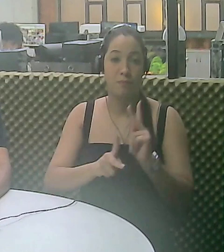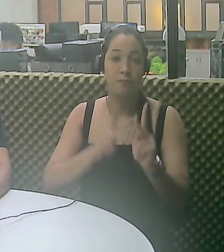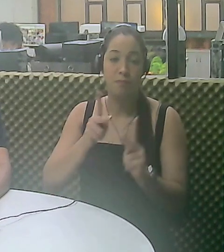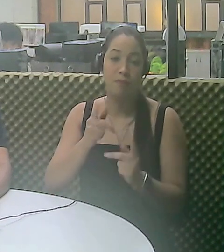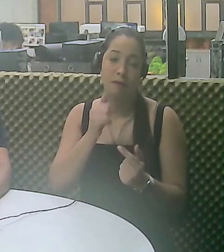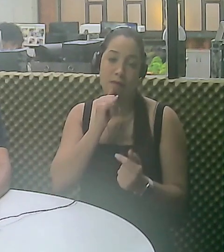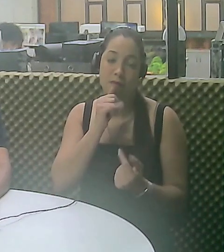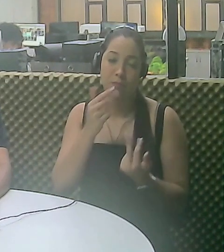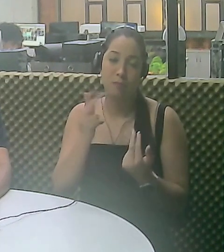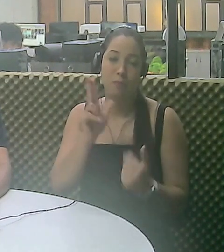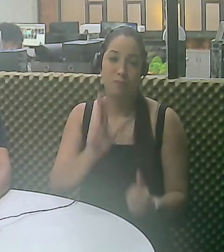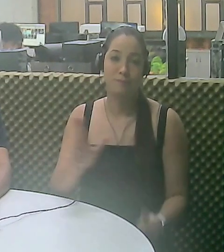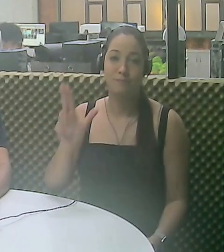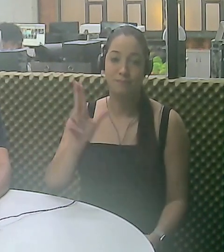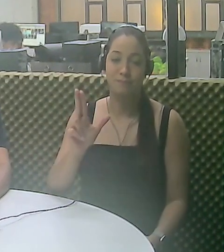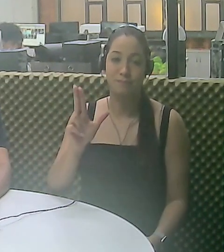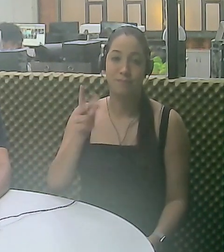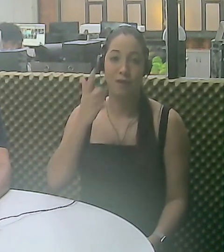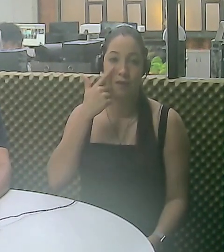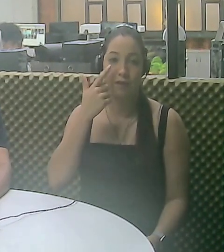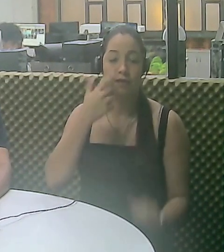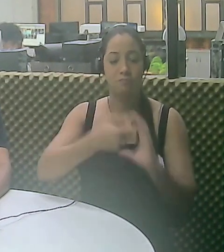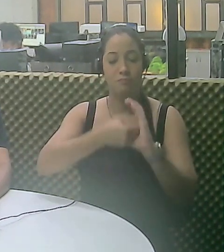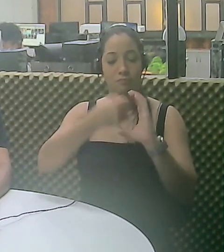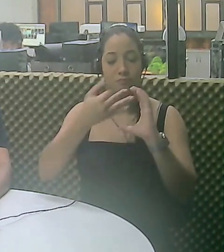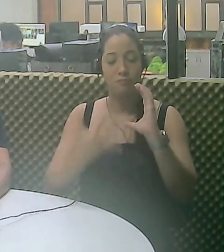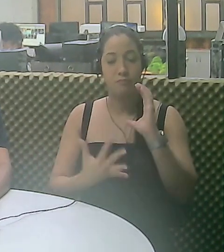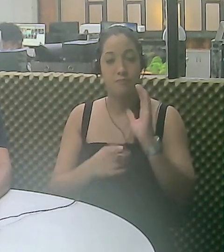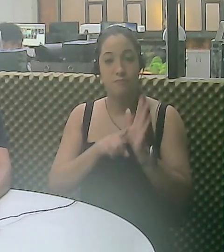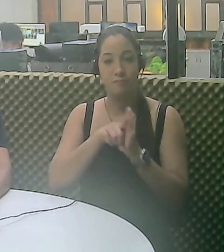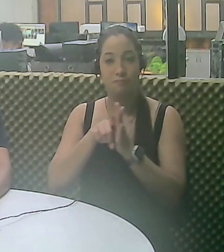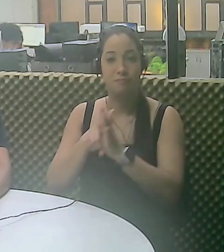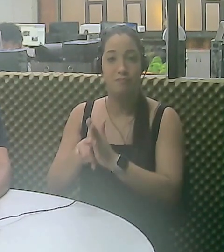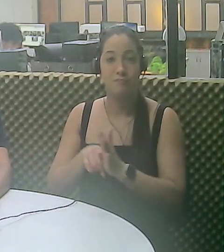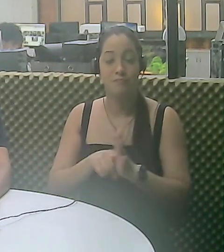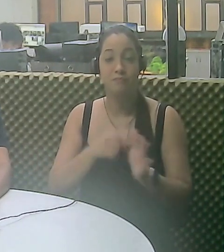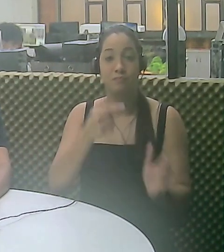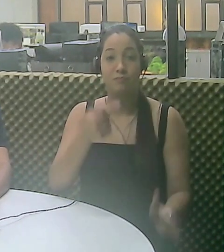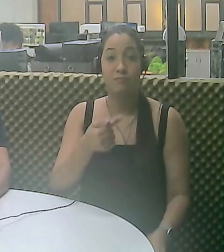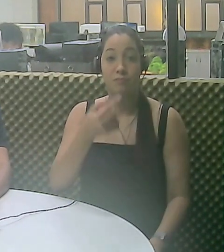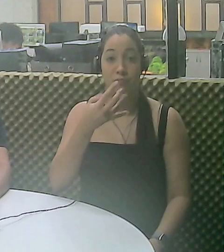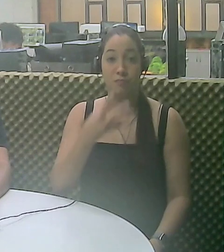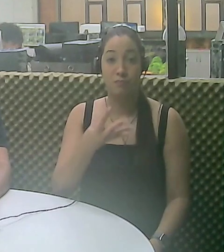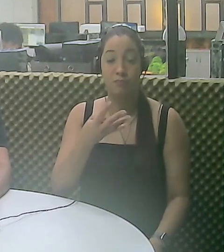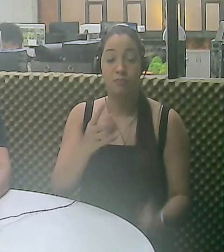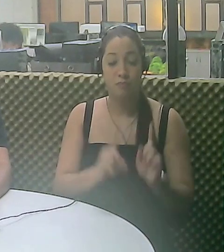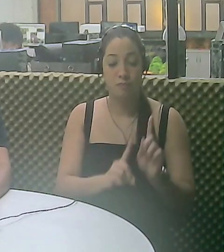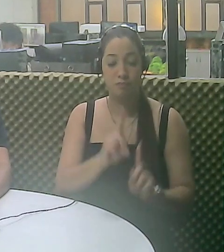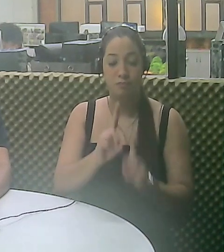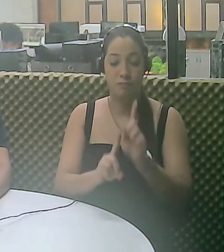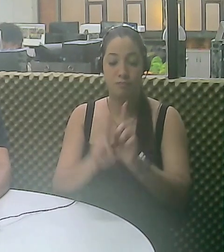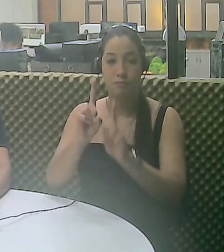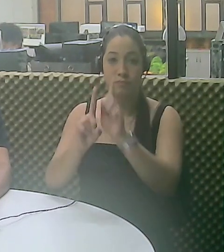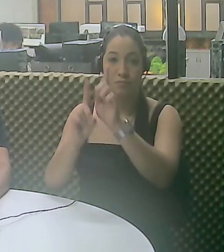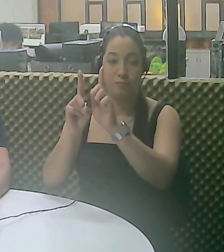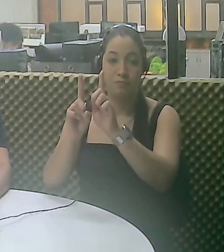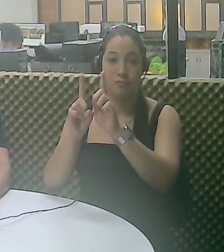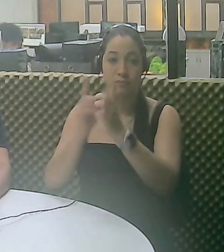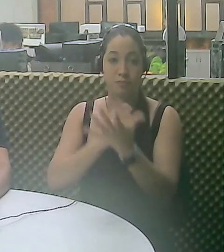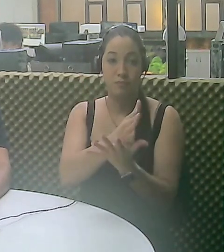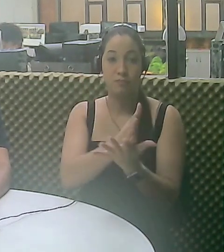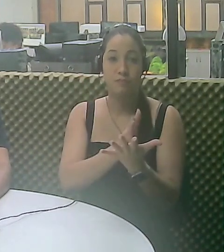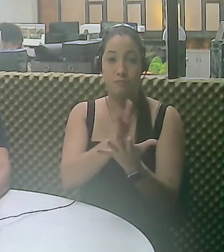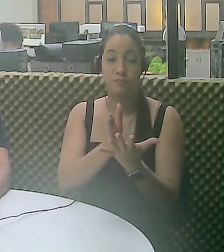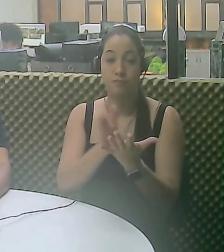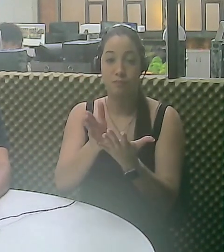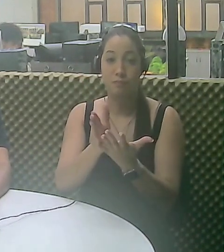de Uberlândia. Para a caracterização da pesquisa, foram considerados 74 indicadores, nos seguintes eixos